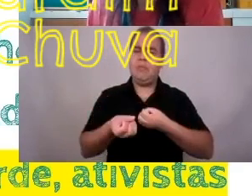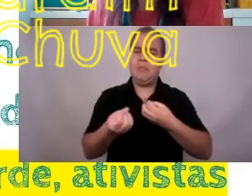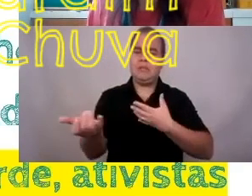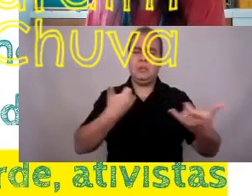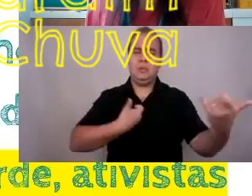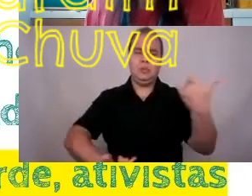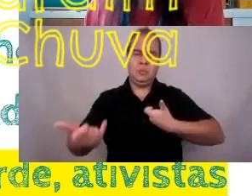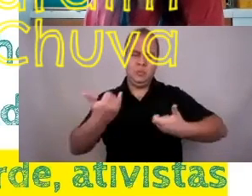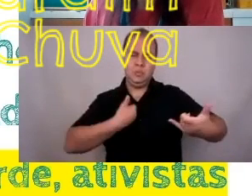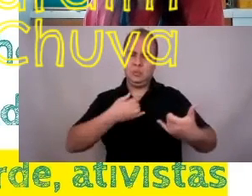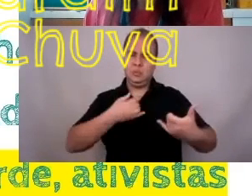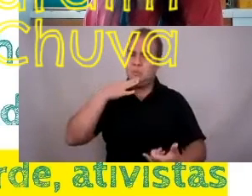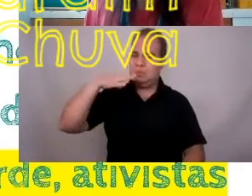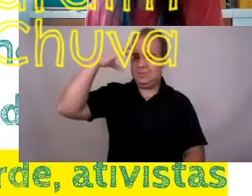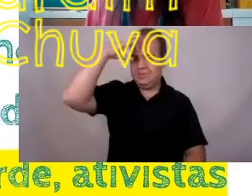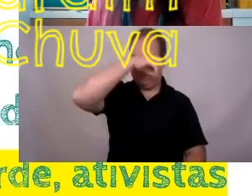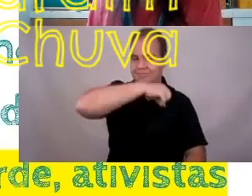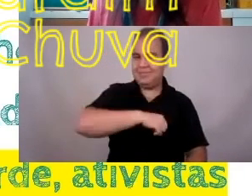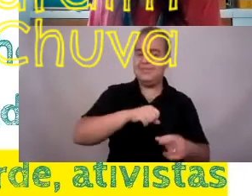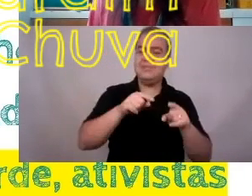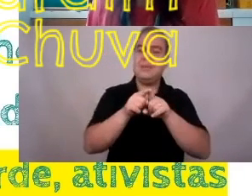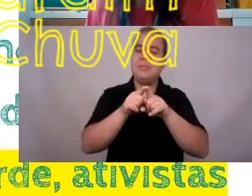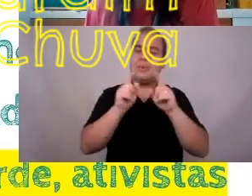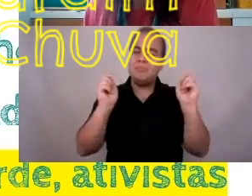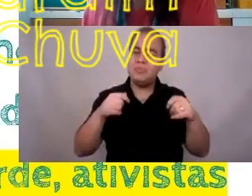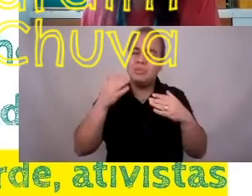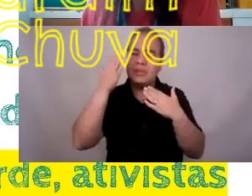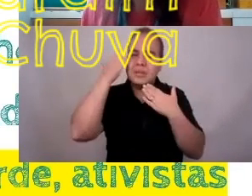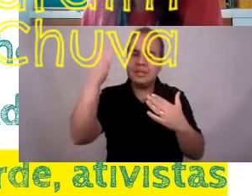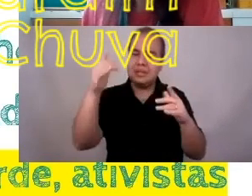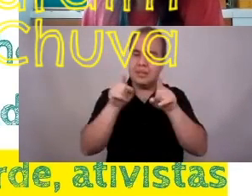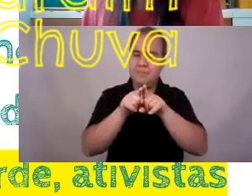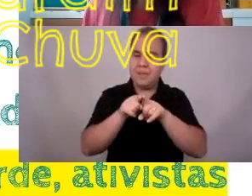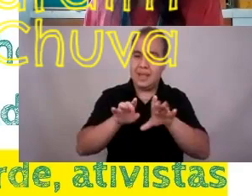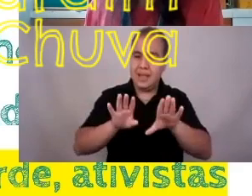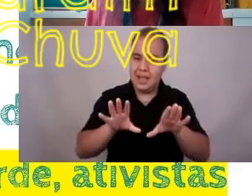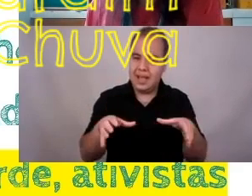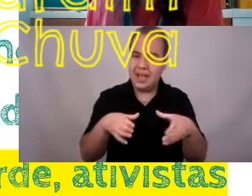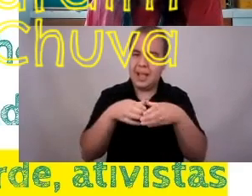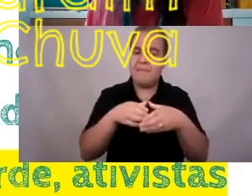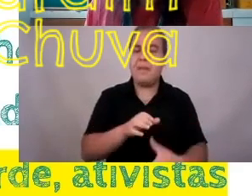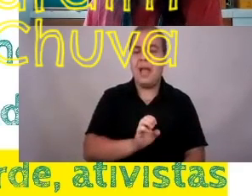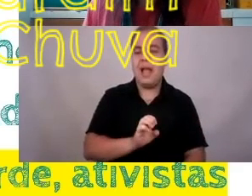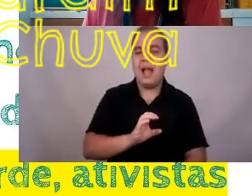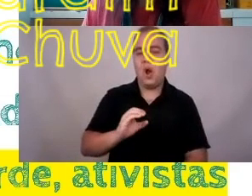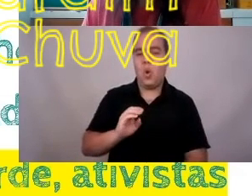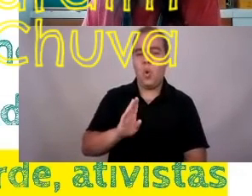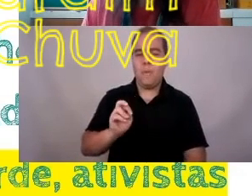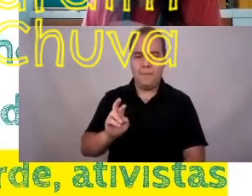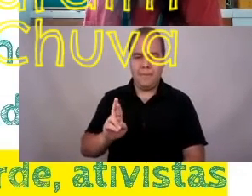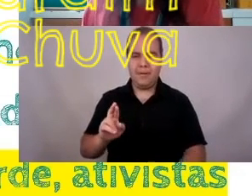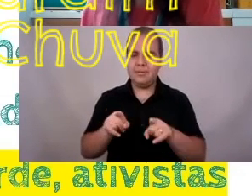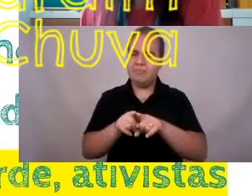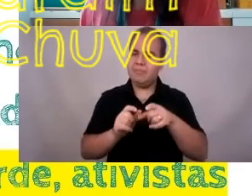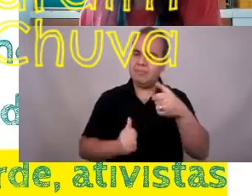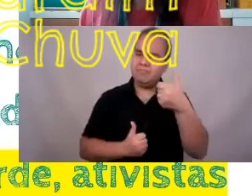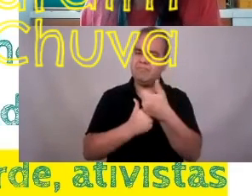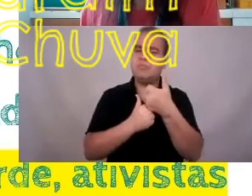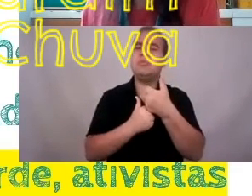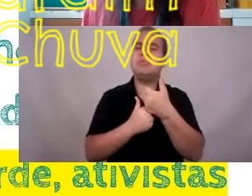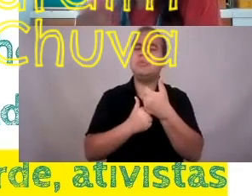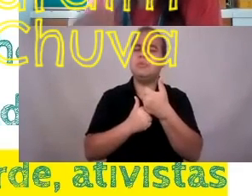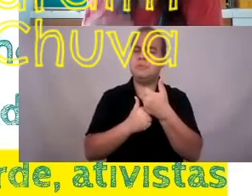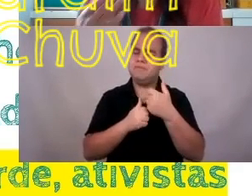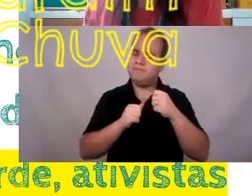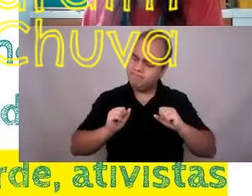esse conhecimento. Eu também não podia deixar de agradecer a equipe Ecobairro, que também se apoia e dedica